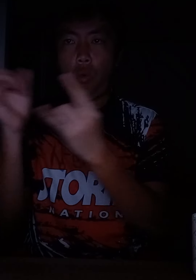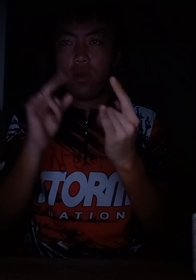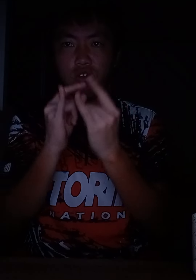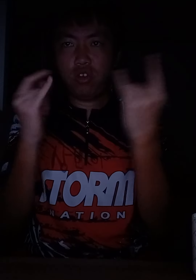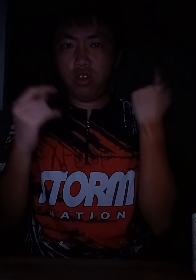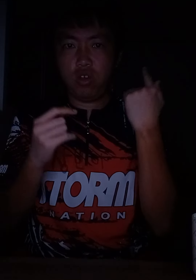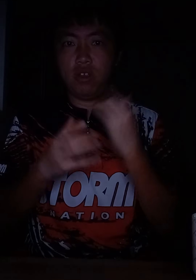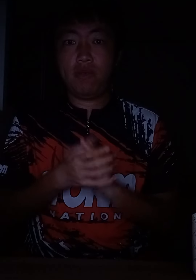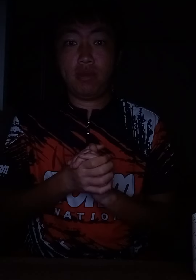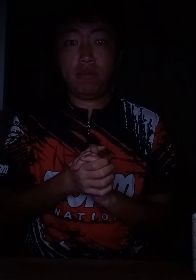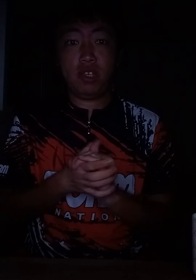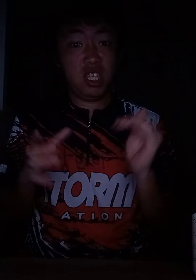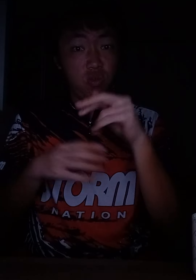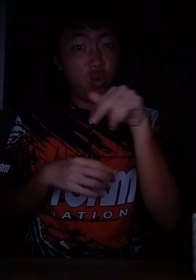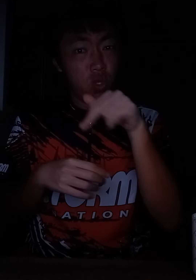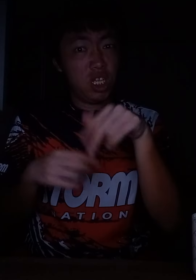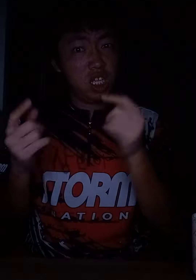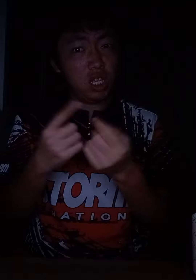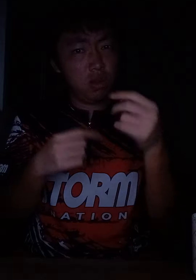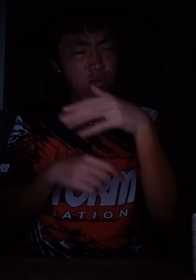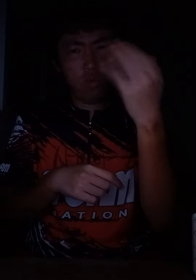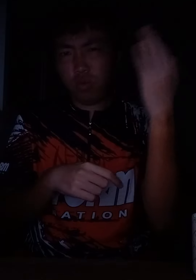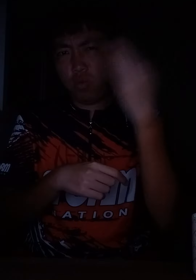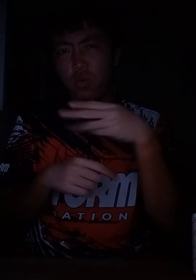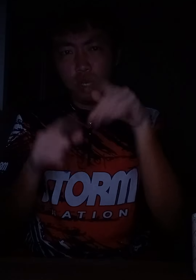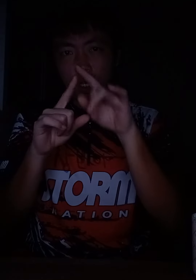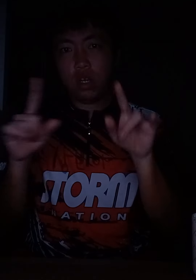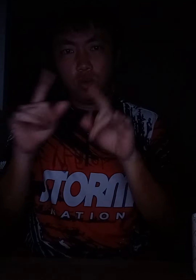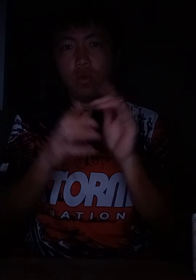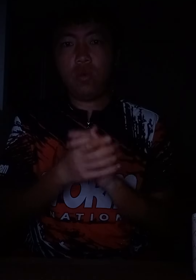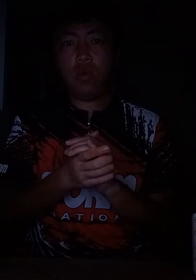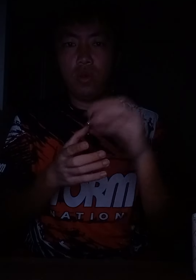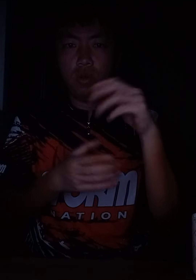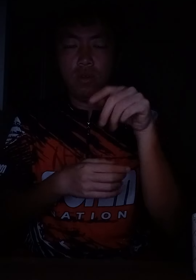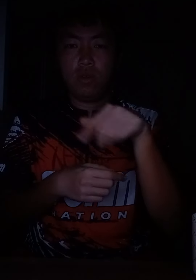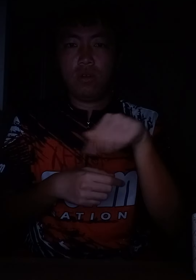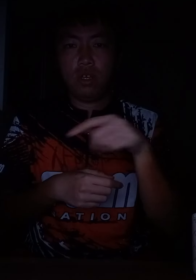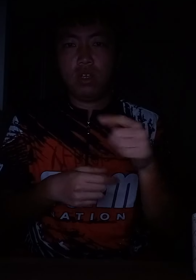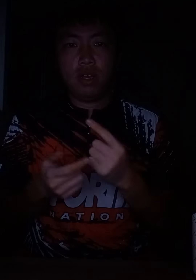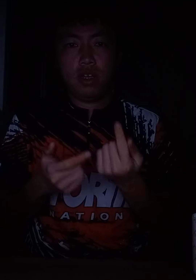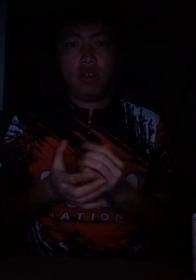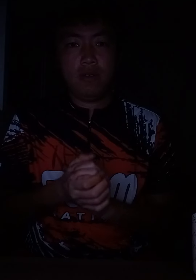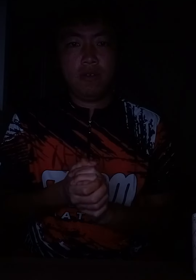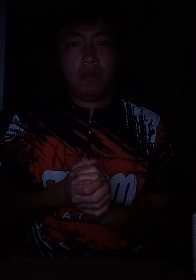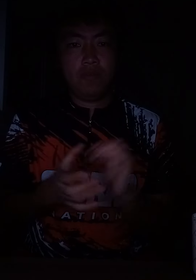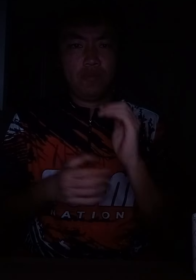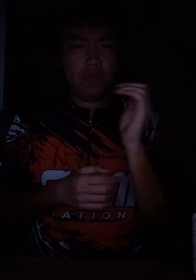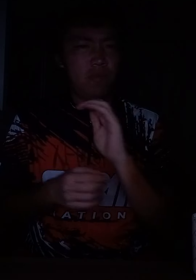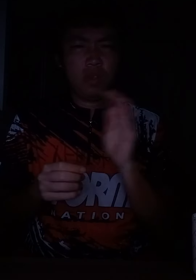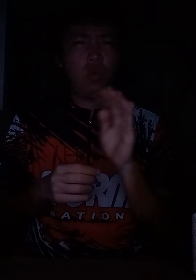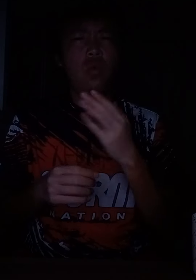뒤였습니다. 기자는 곧바로 방송국으로 복귀를 했고 겁에 질리고 충격을 받았지만 다행히 다친 곳은 없었다고